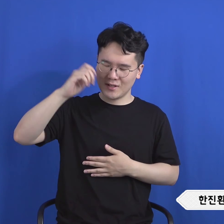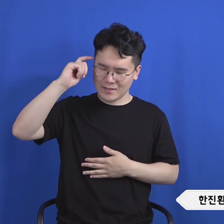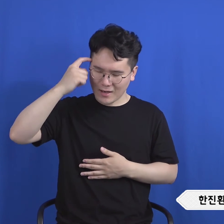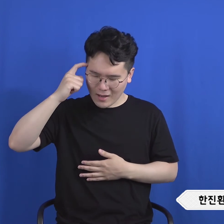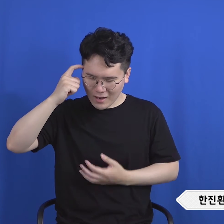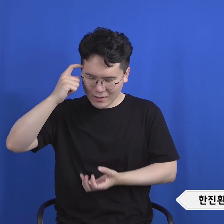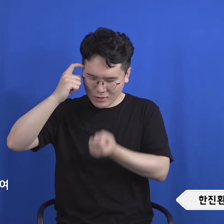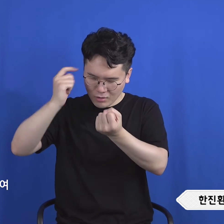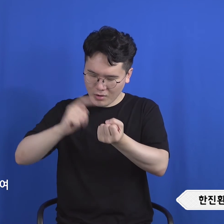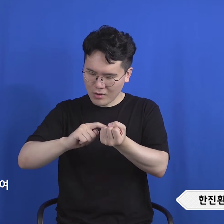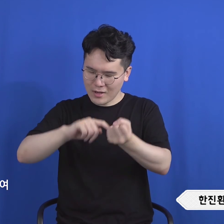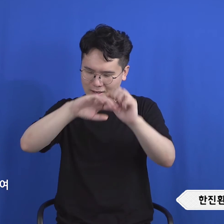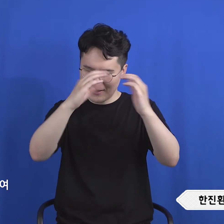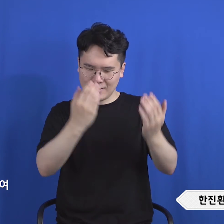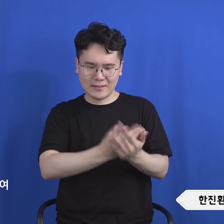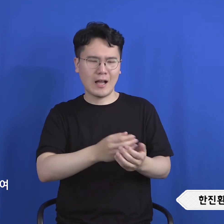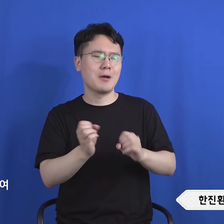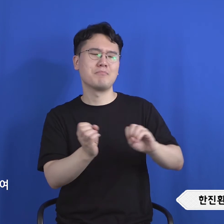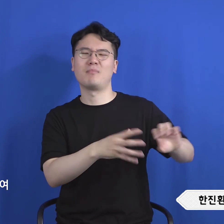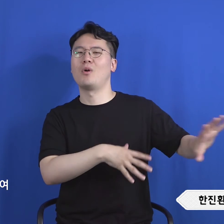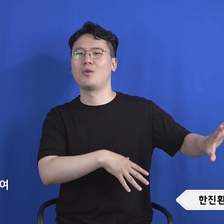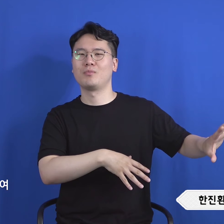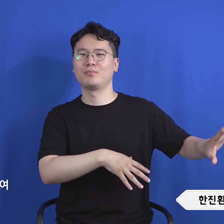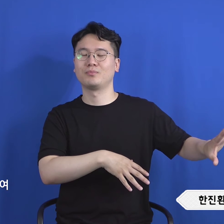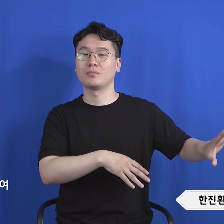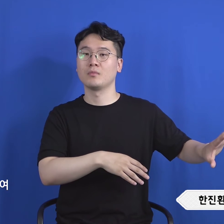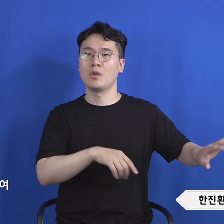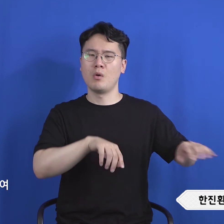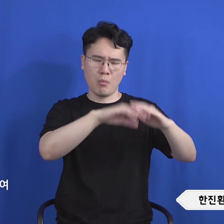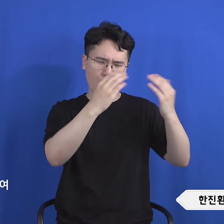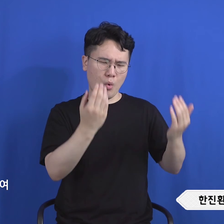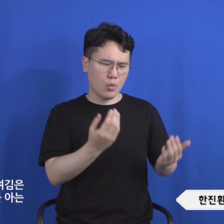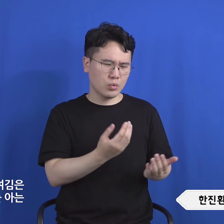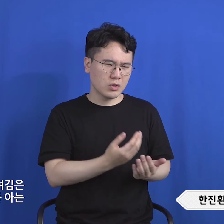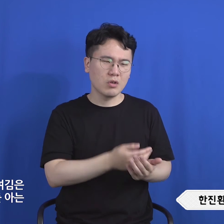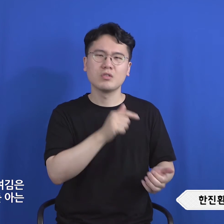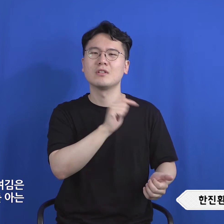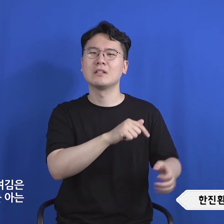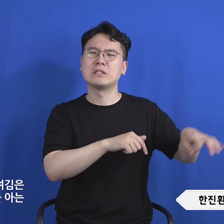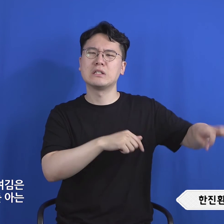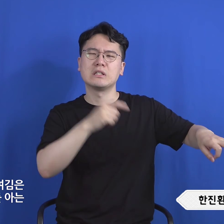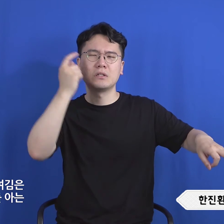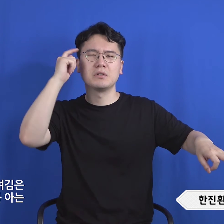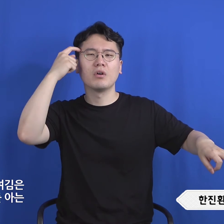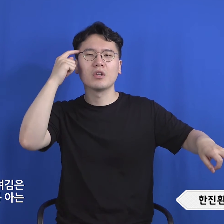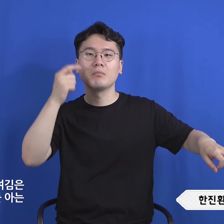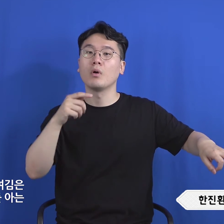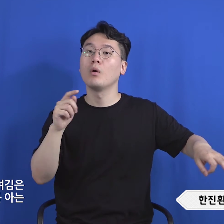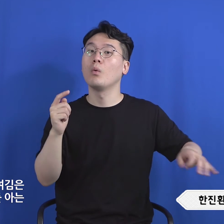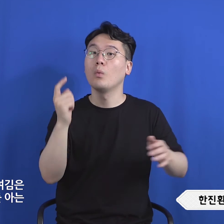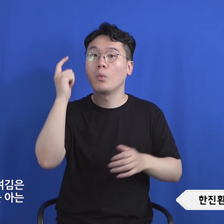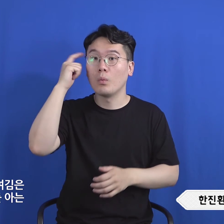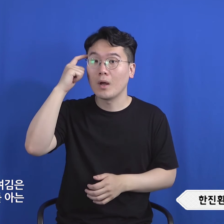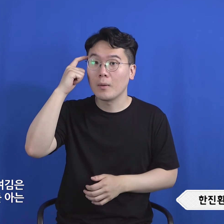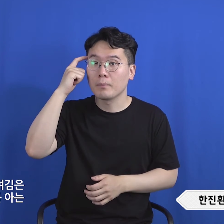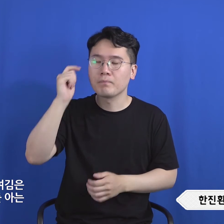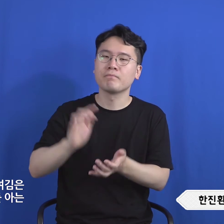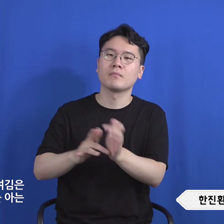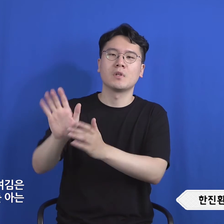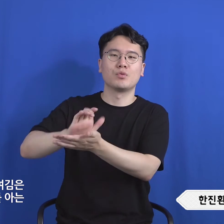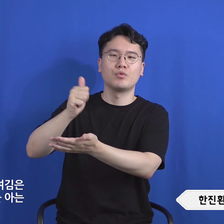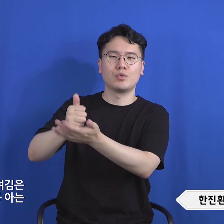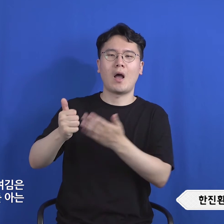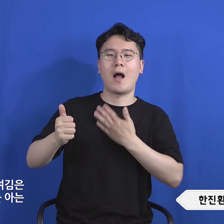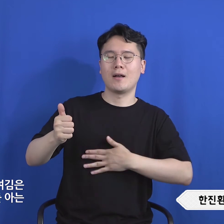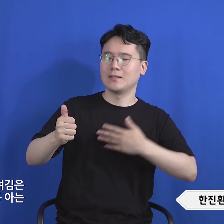내가 그리스도를 위하여 다 해로 여길 뿐더러 또한 모든 것을 해로 여기면 내 주 그리스도 예수를 아는 지식이